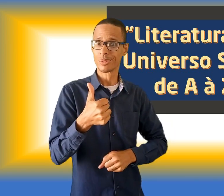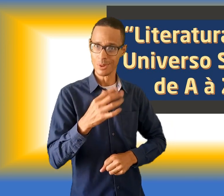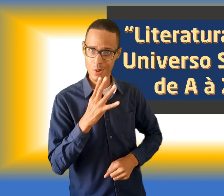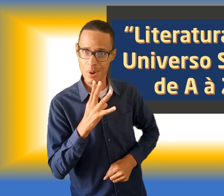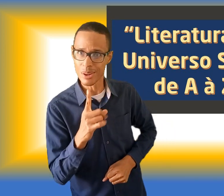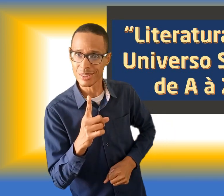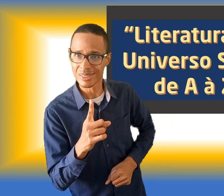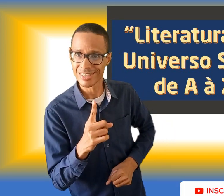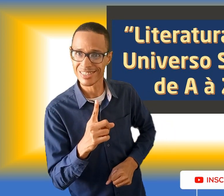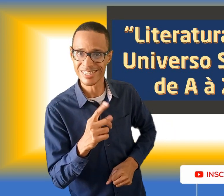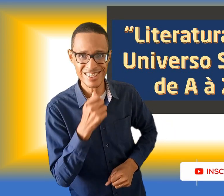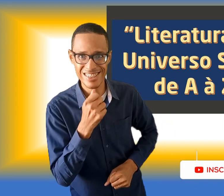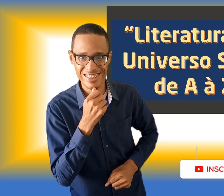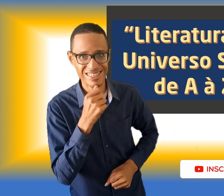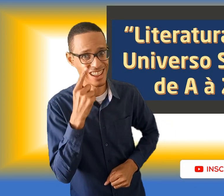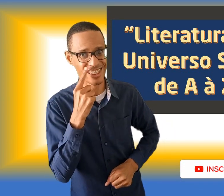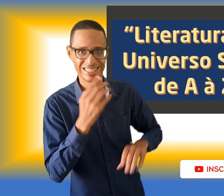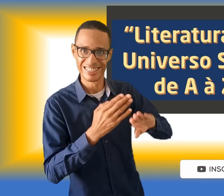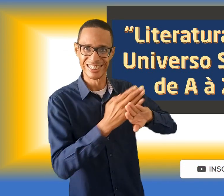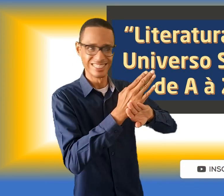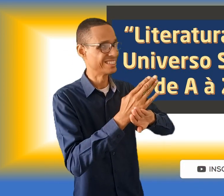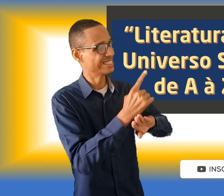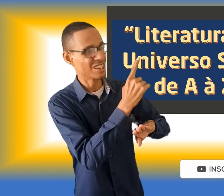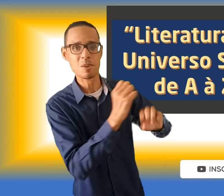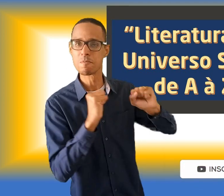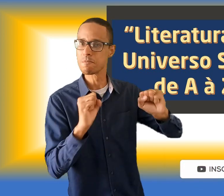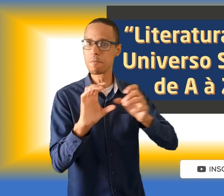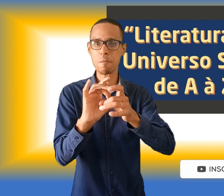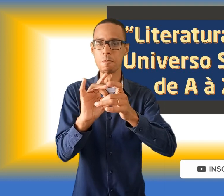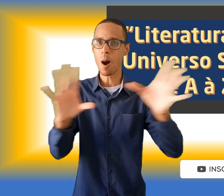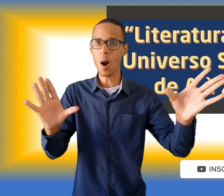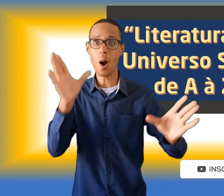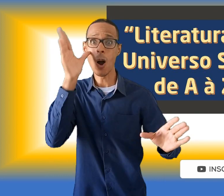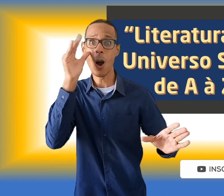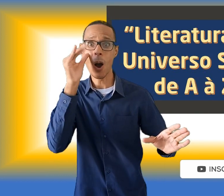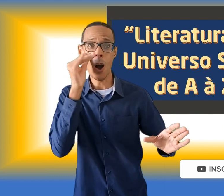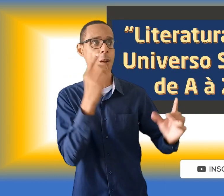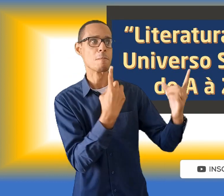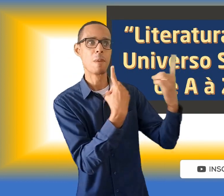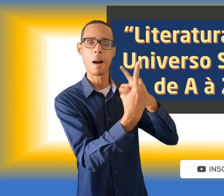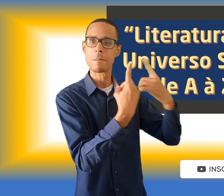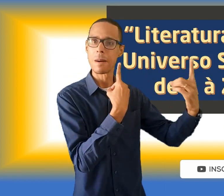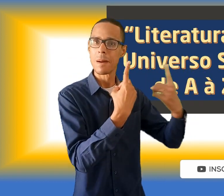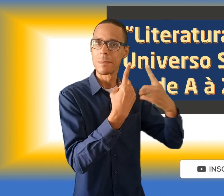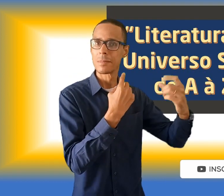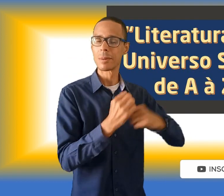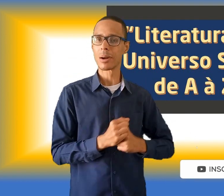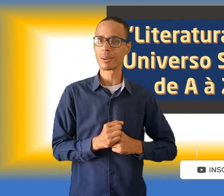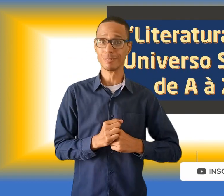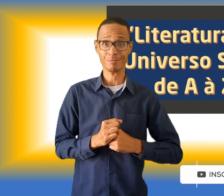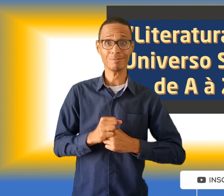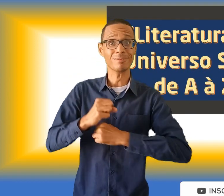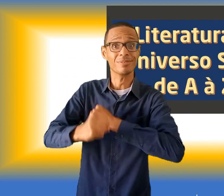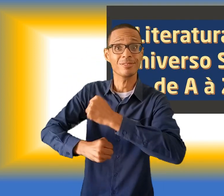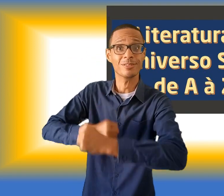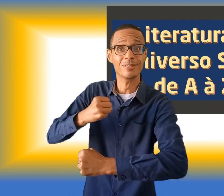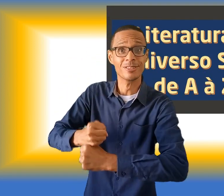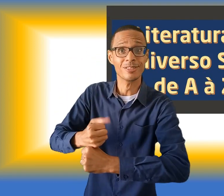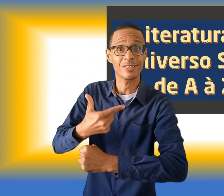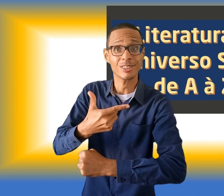não conhece o projeto, corra lá e aprecie as entrevistas. Para 2022,